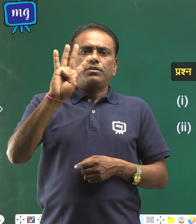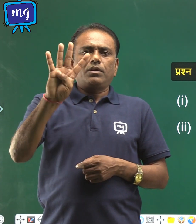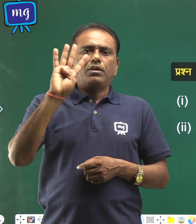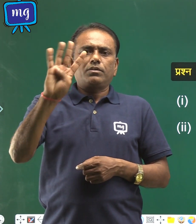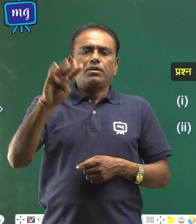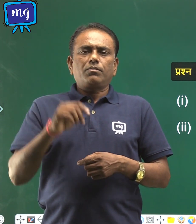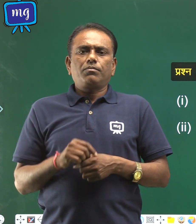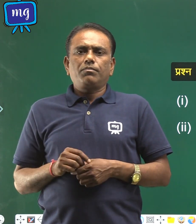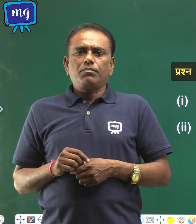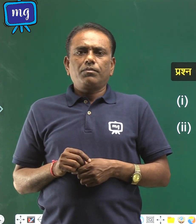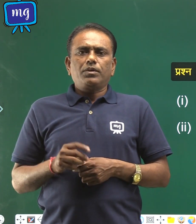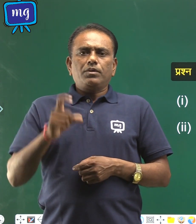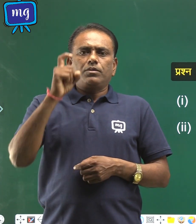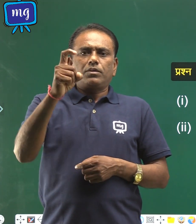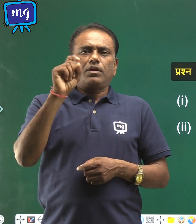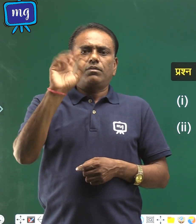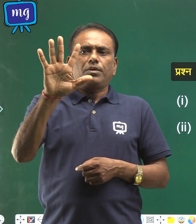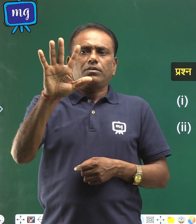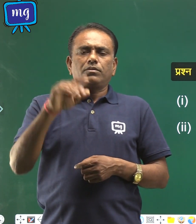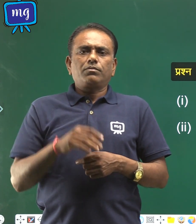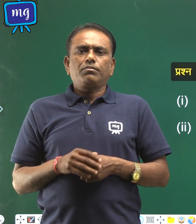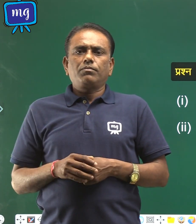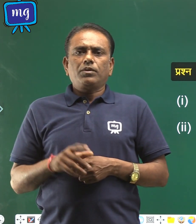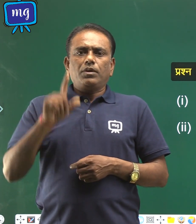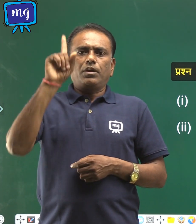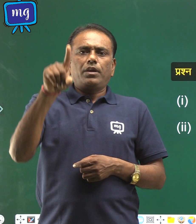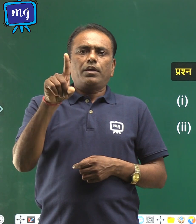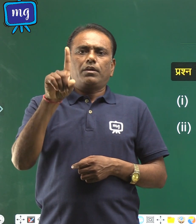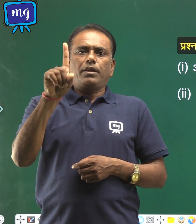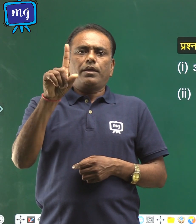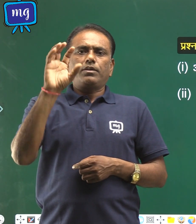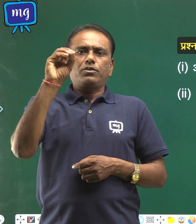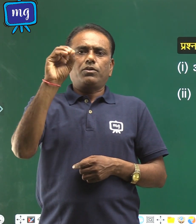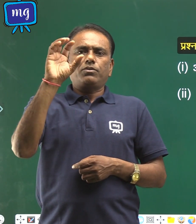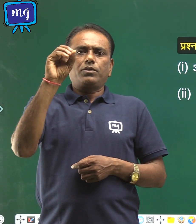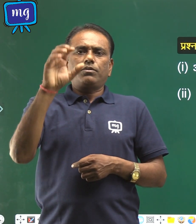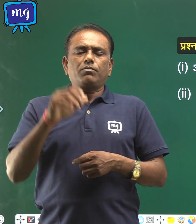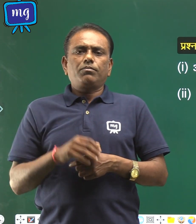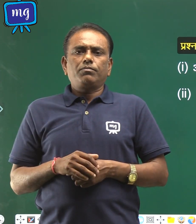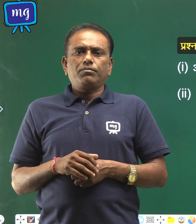44, 75, 100।